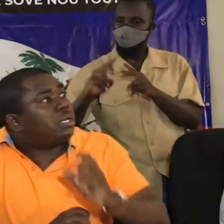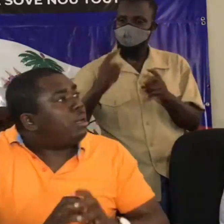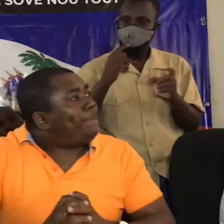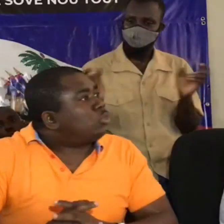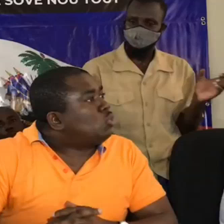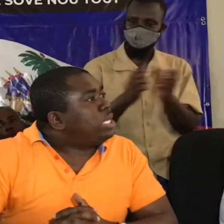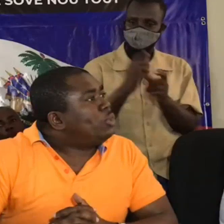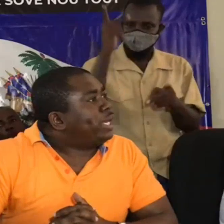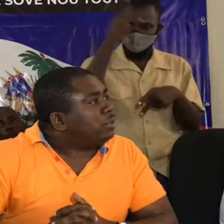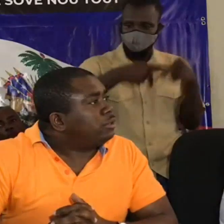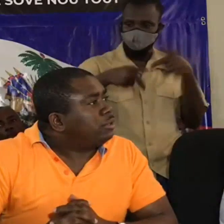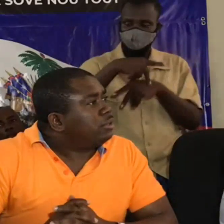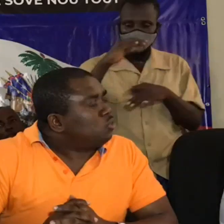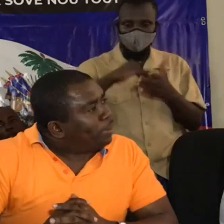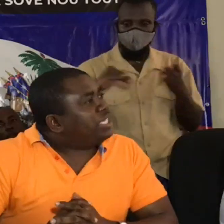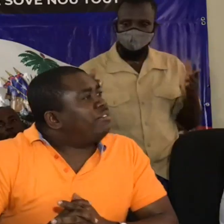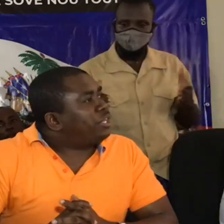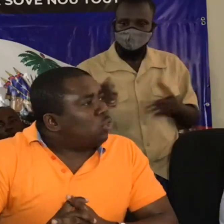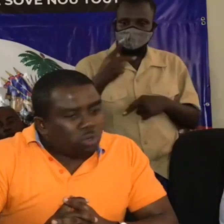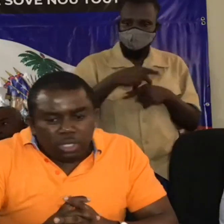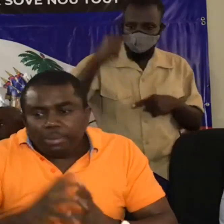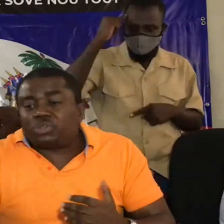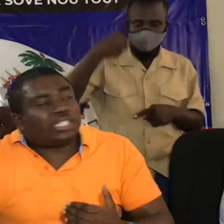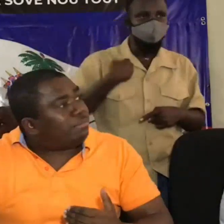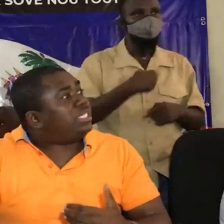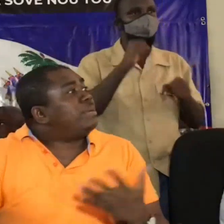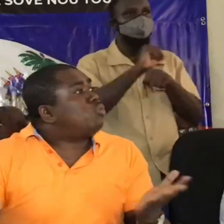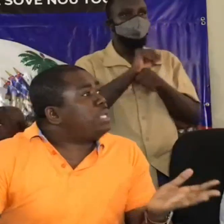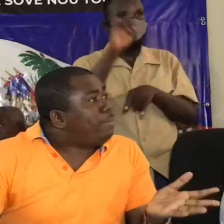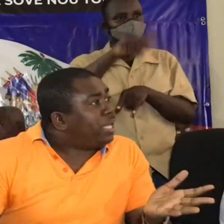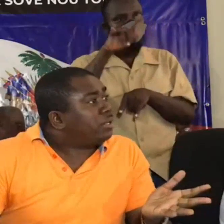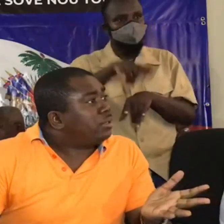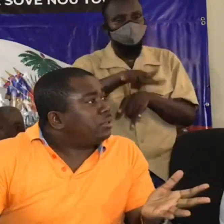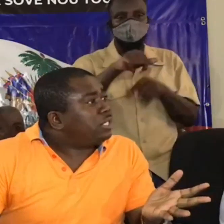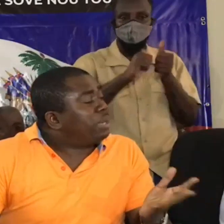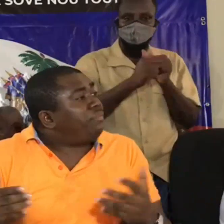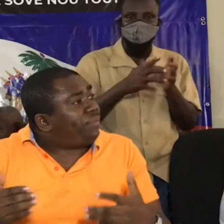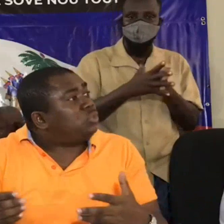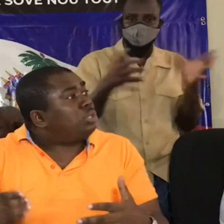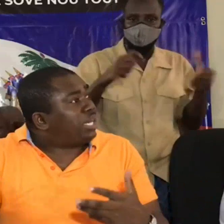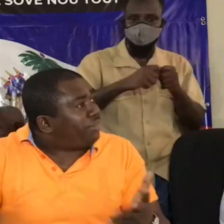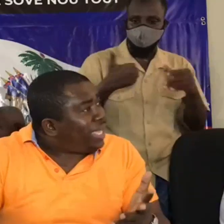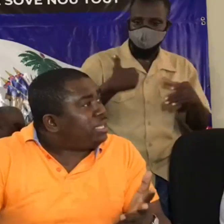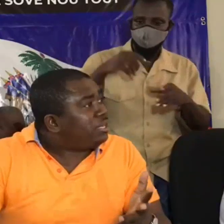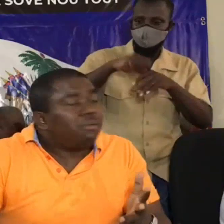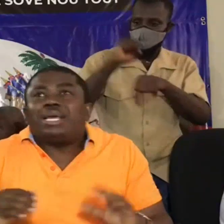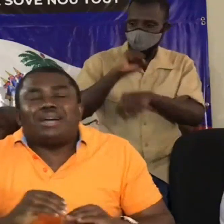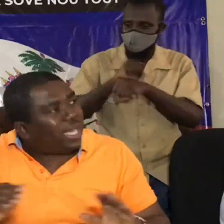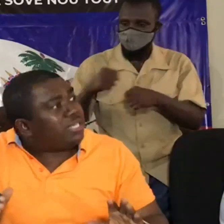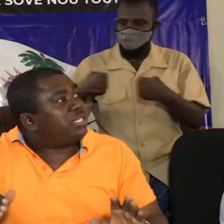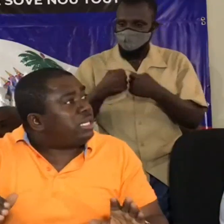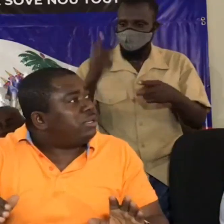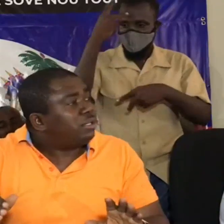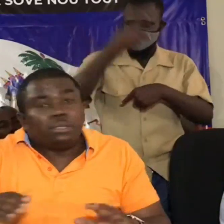quatrinaire, patron millionnaire. Nous pensons avec eux parce que samedi c'est 1er mai. C'est pour la fête du travail, mais